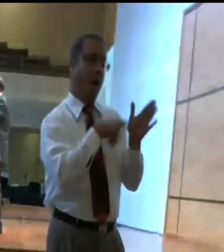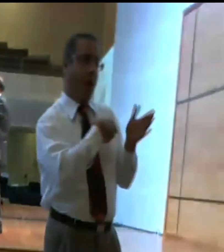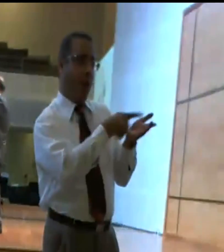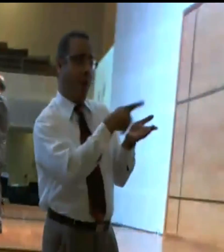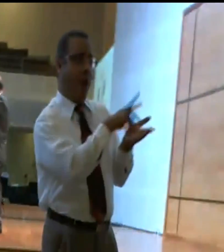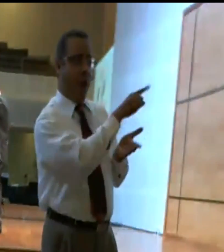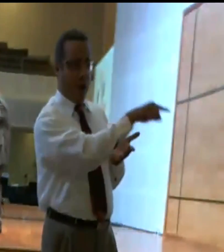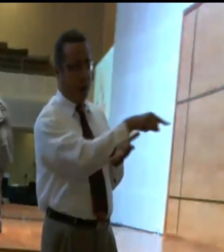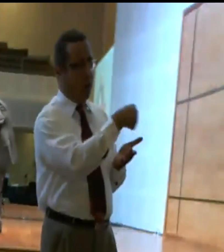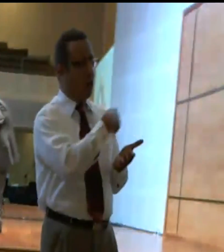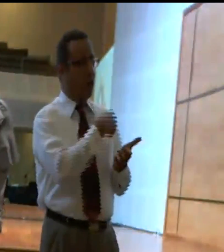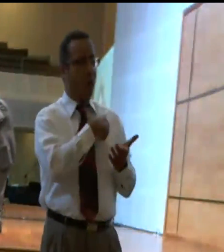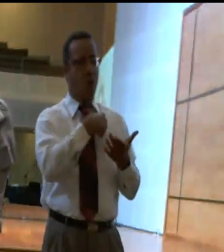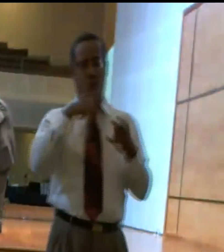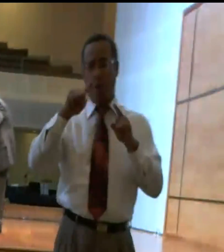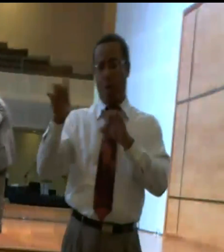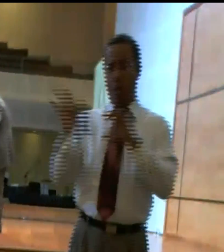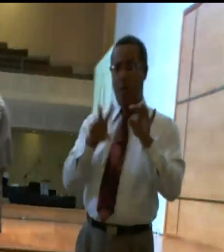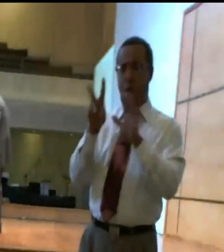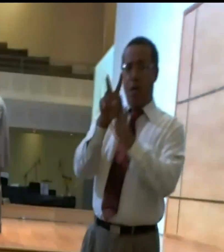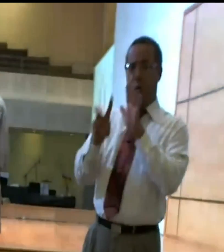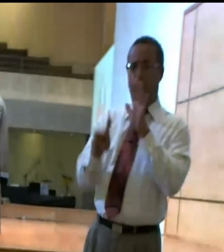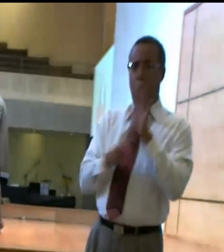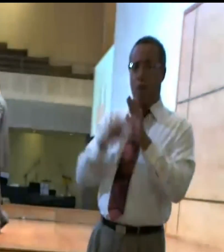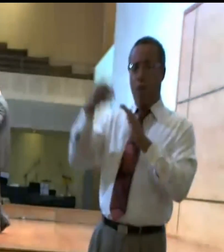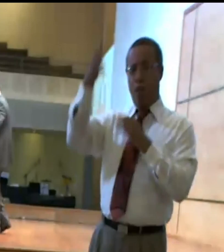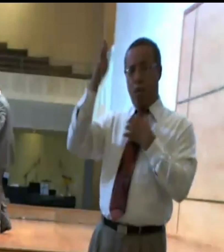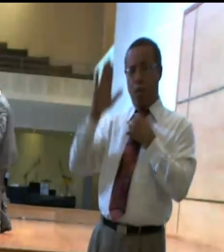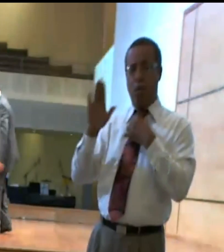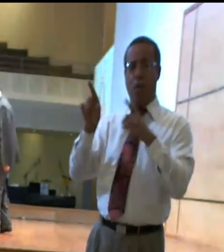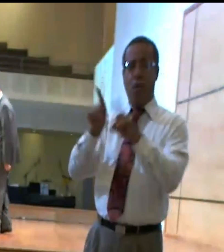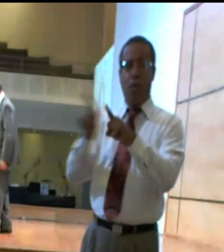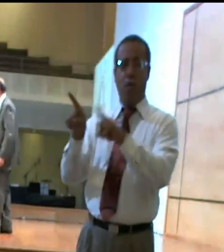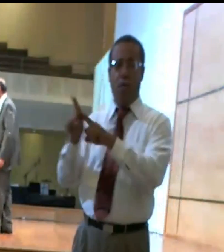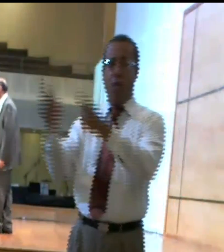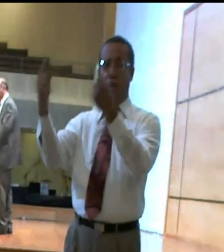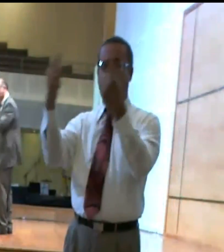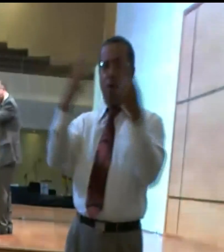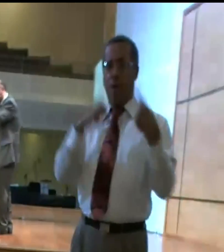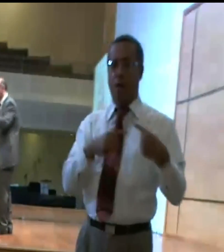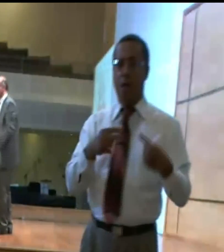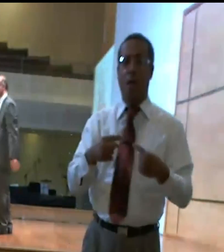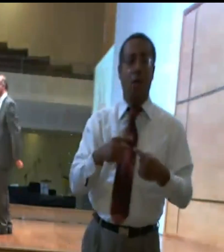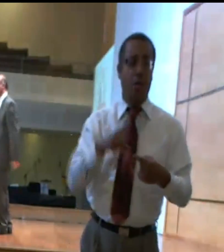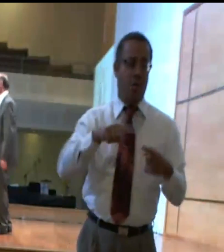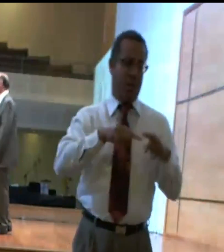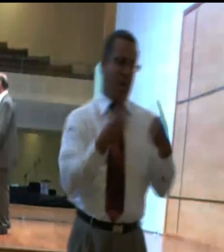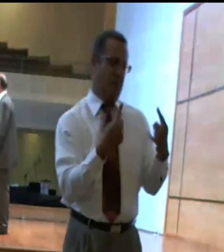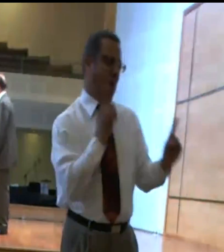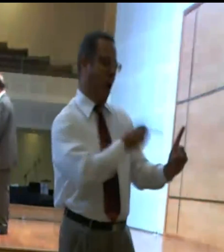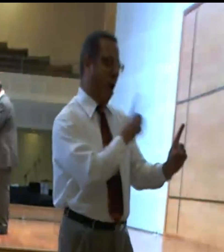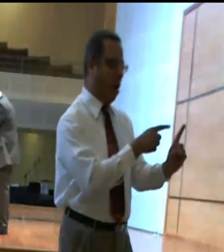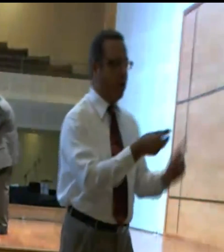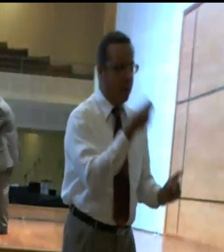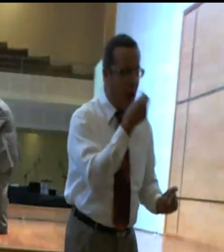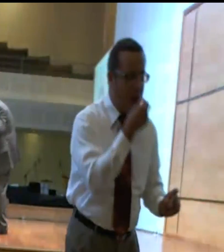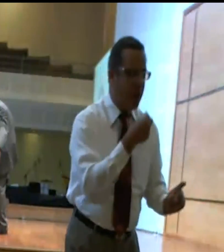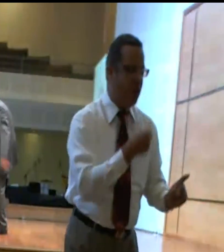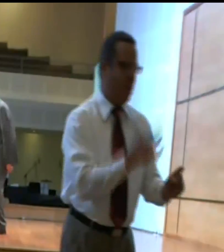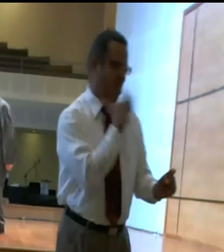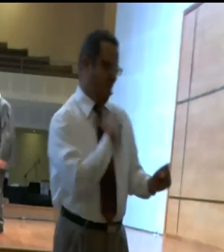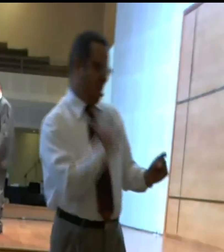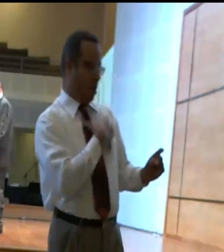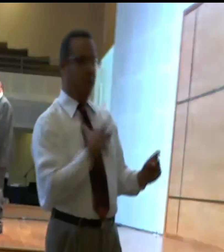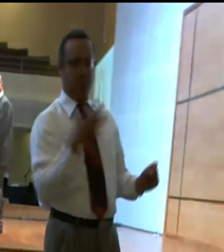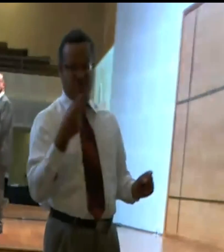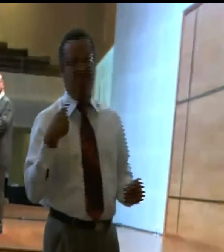es la venganza, yo pagaré, dice el Señor. Así que si tu enemigo tuviere hambre, dale de comer. Si tuviere sed, dale de